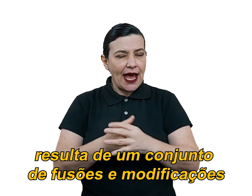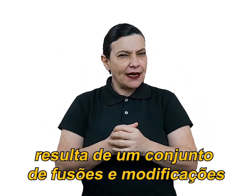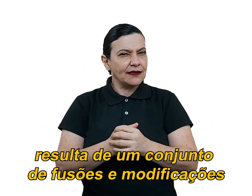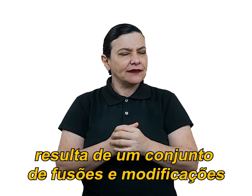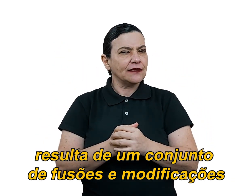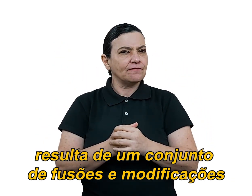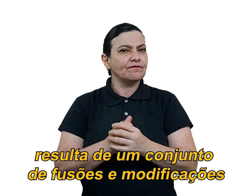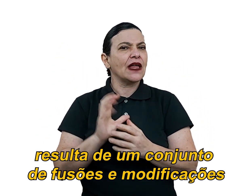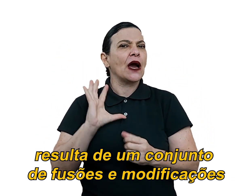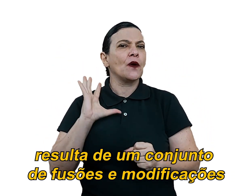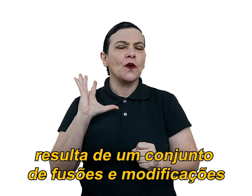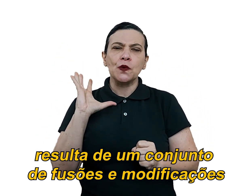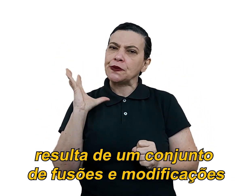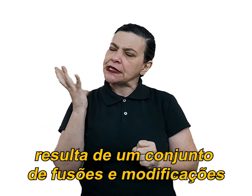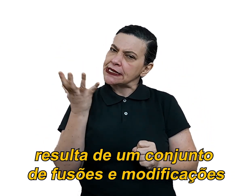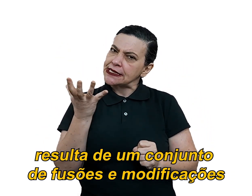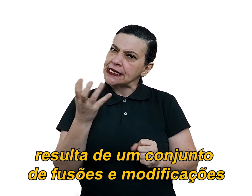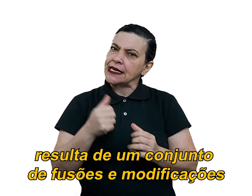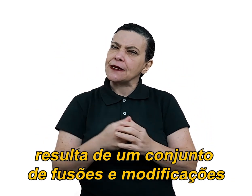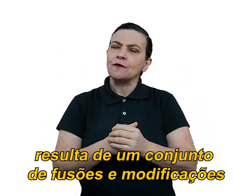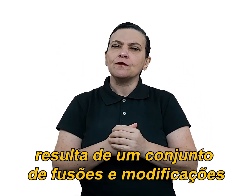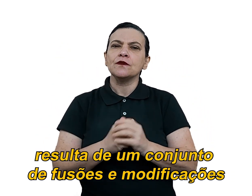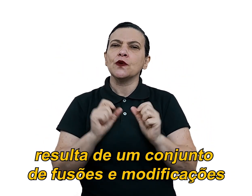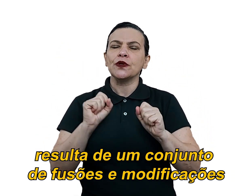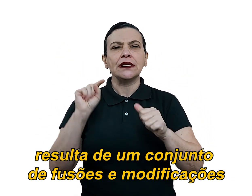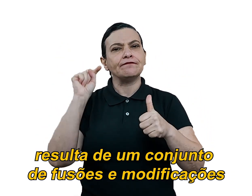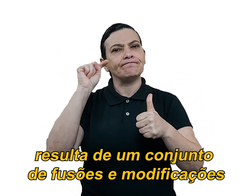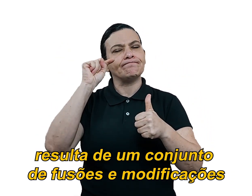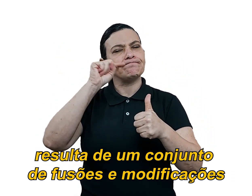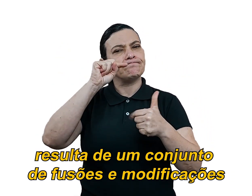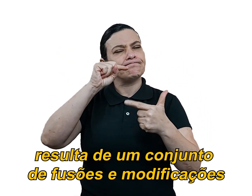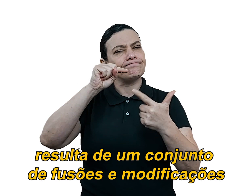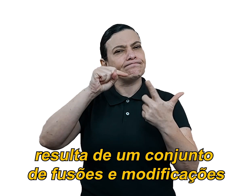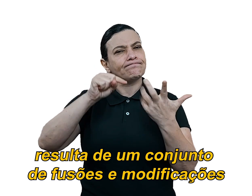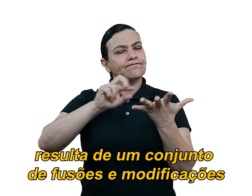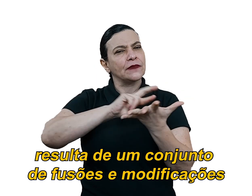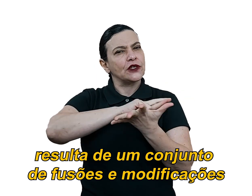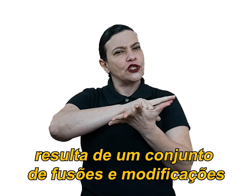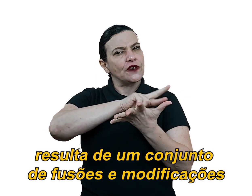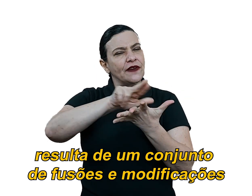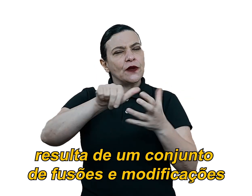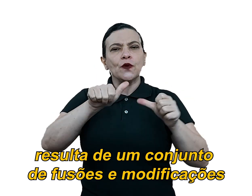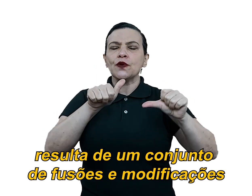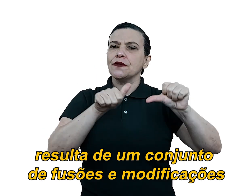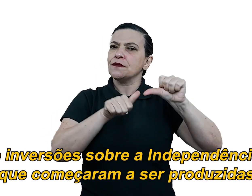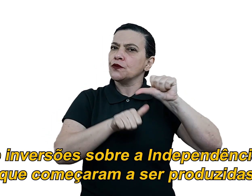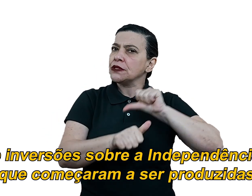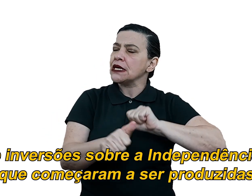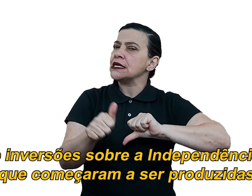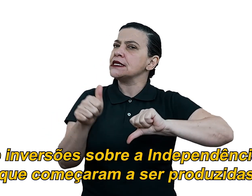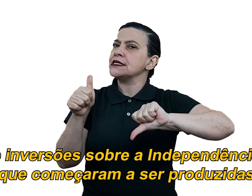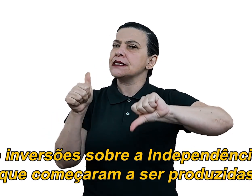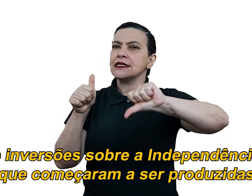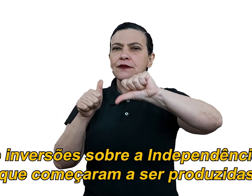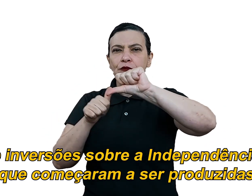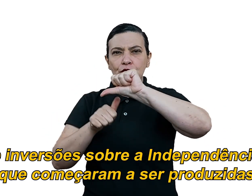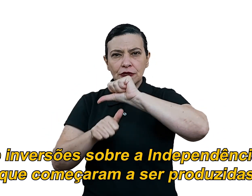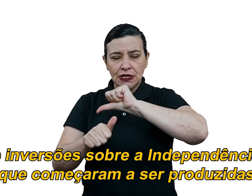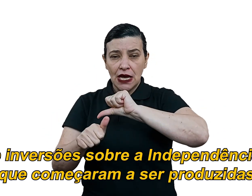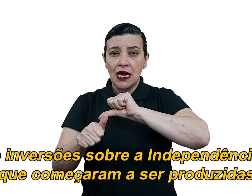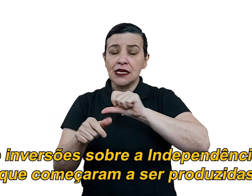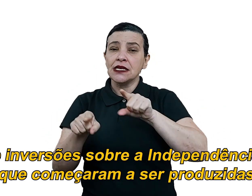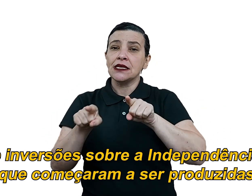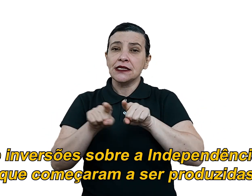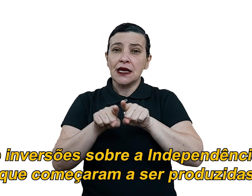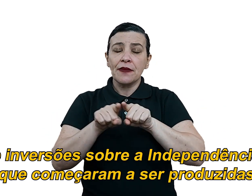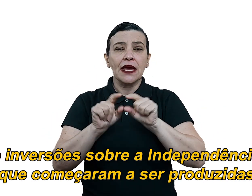ela resulta de um conjunto de fusões e modificações em versões